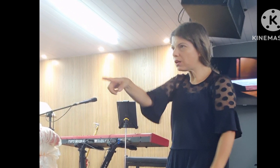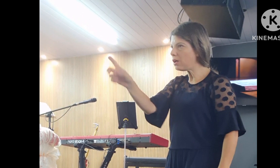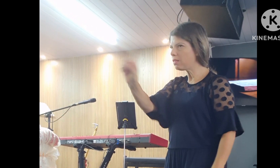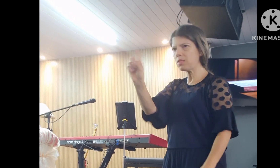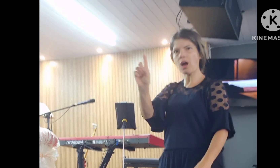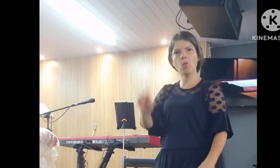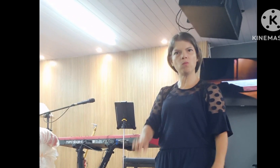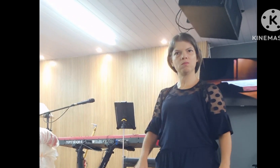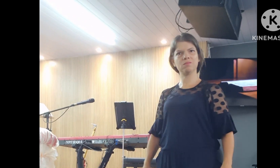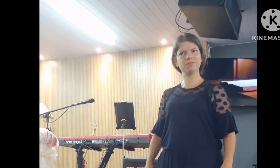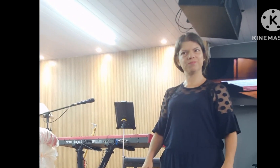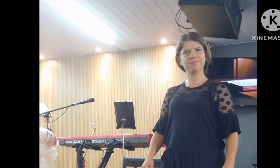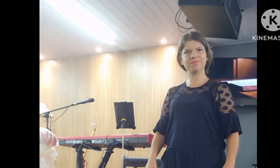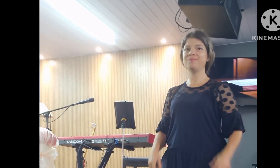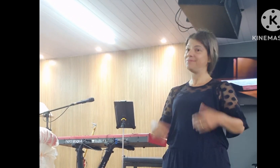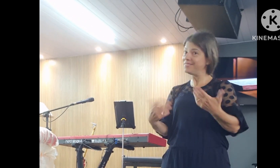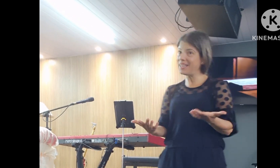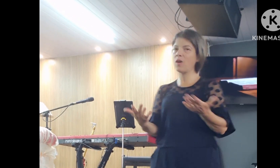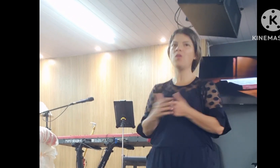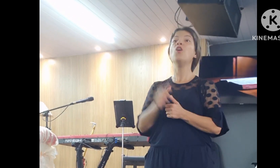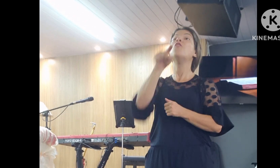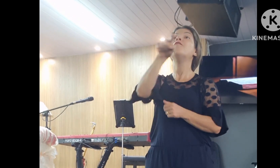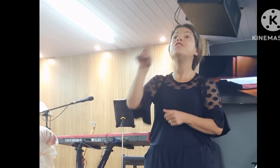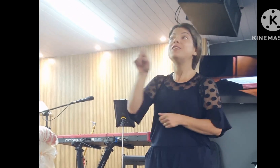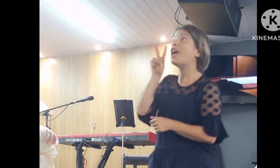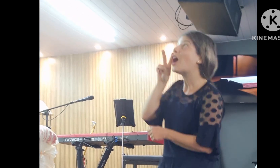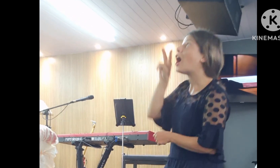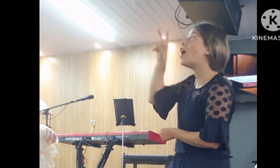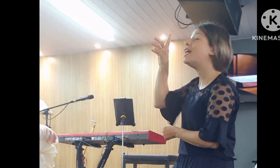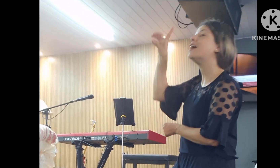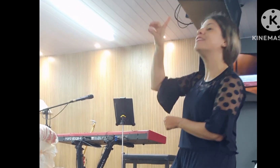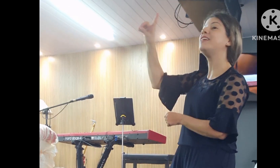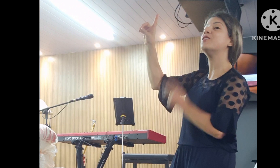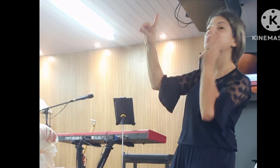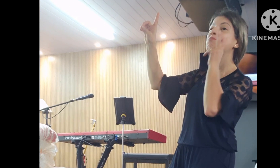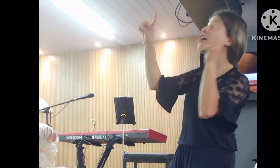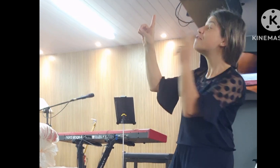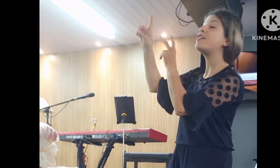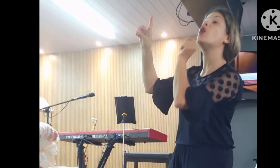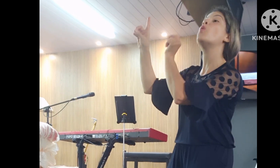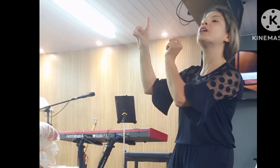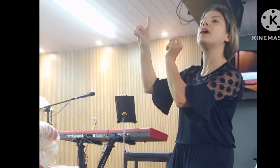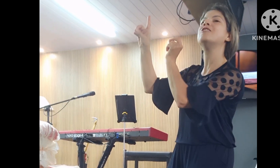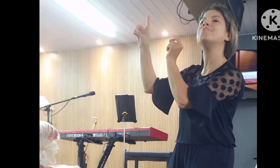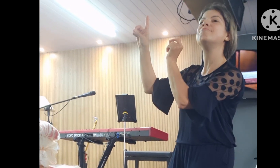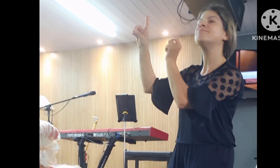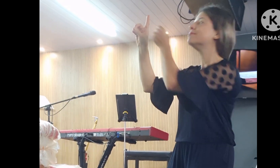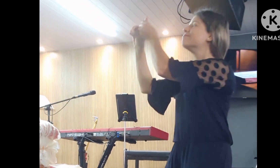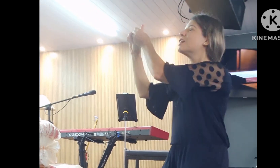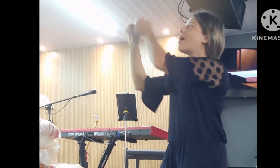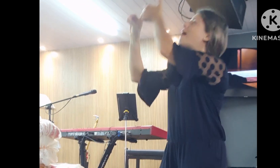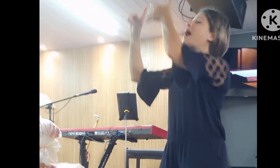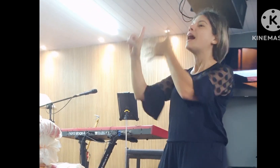Por isso eu vou responder a pergunta que eu fiz. Quando você olha para Deus, o que você vê?